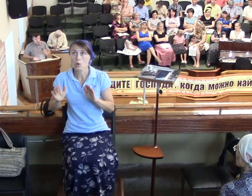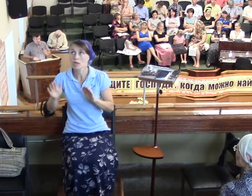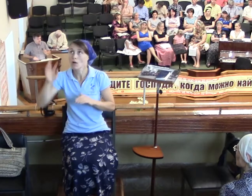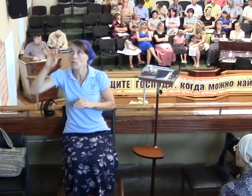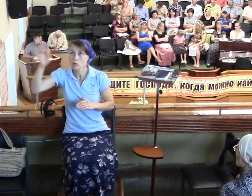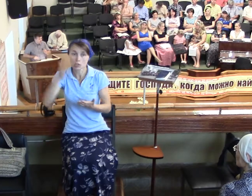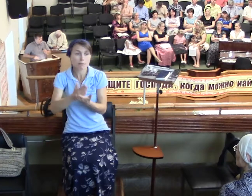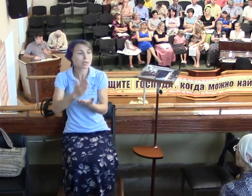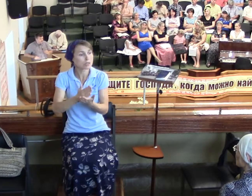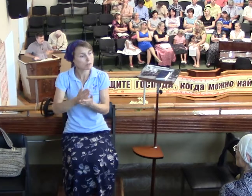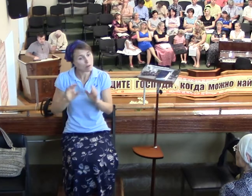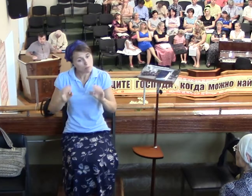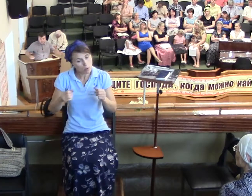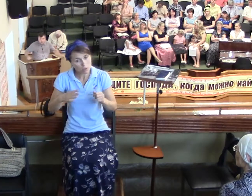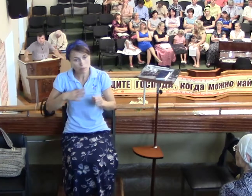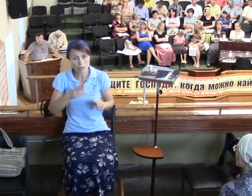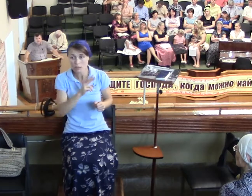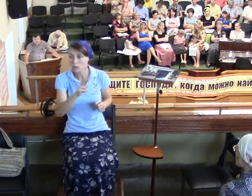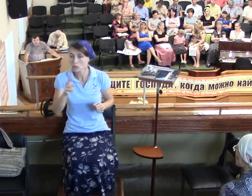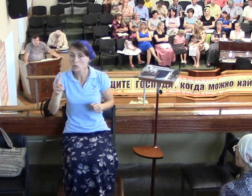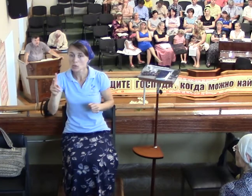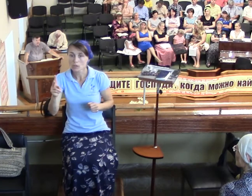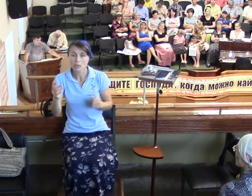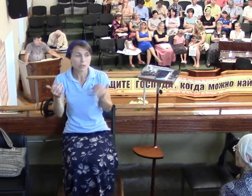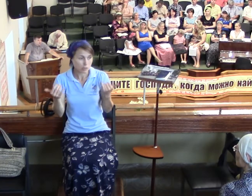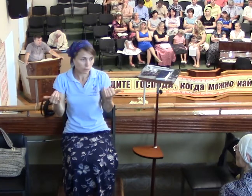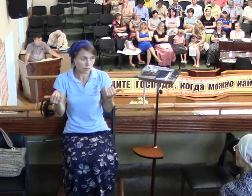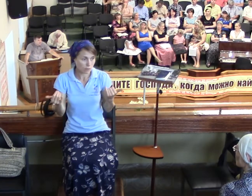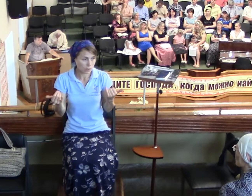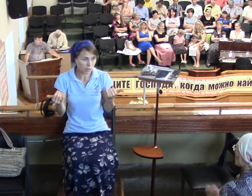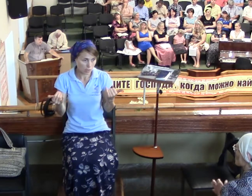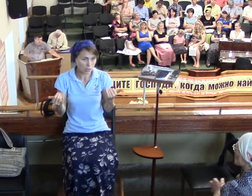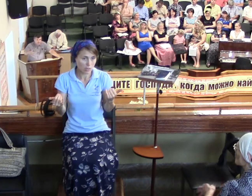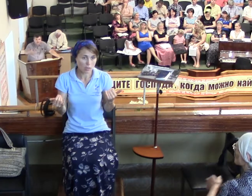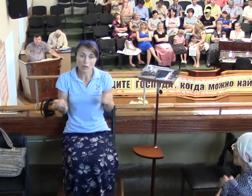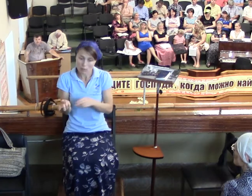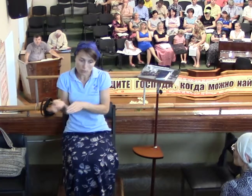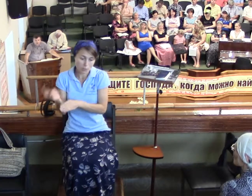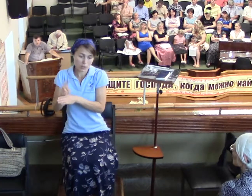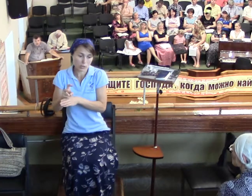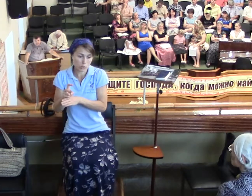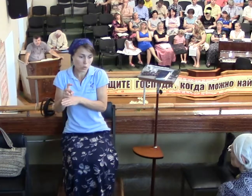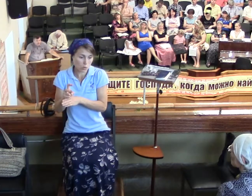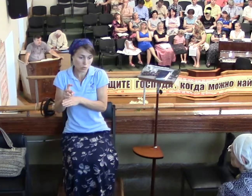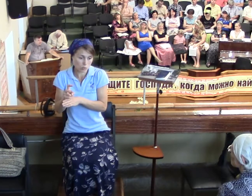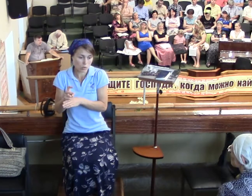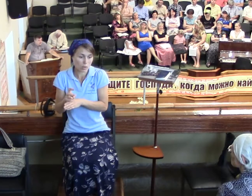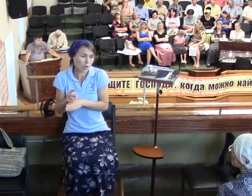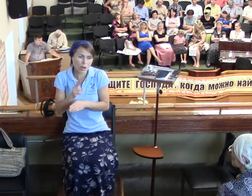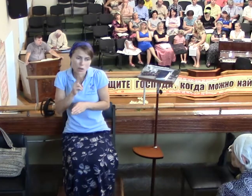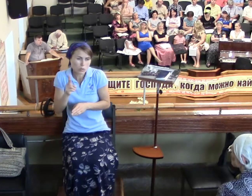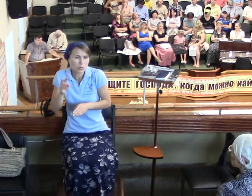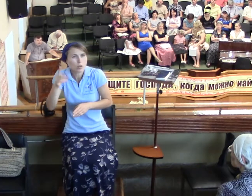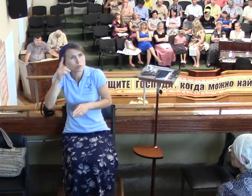присутствии. Возможно, в нашем доме молитвы кто-то и пришел сегодня сюда для того, чтобы вот находиться в поисках счастья и